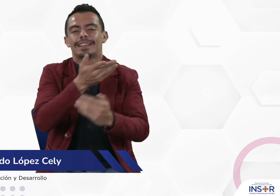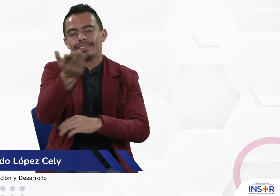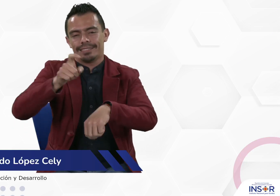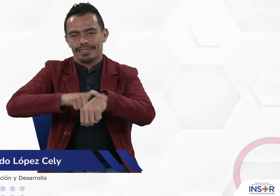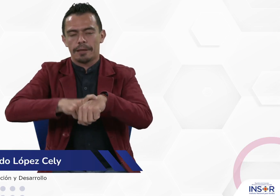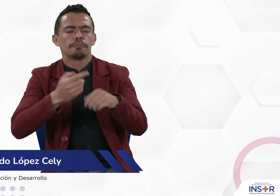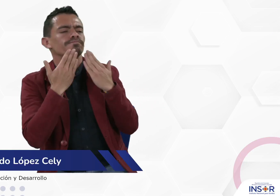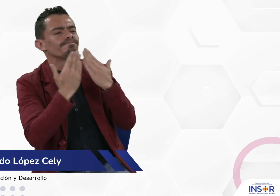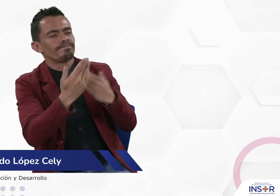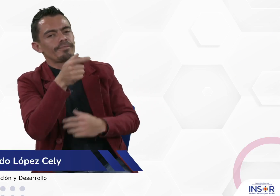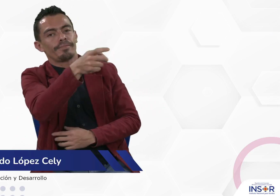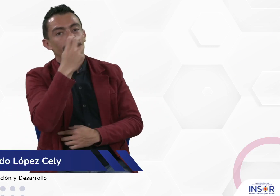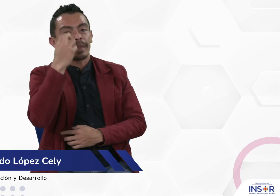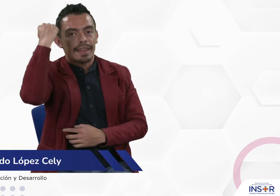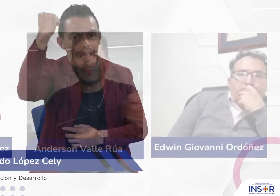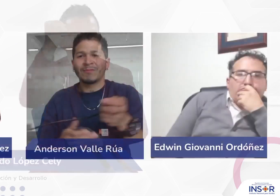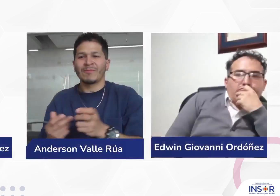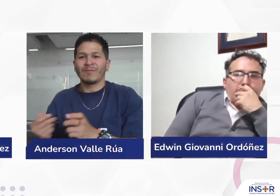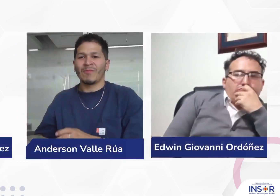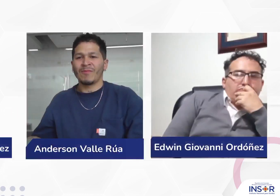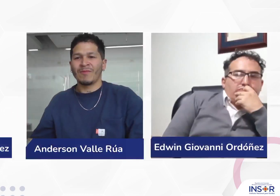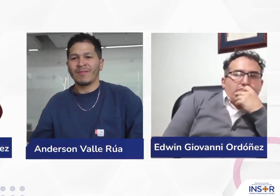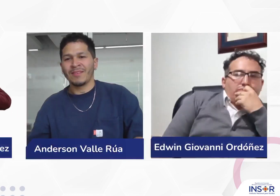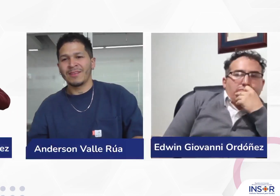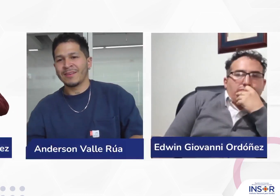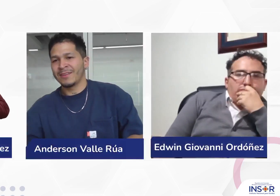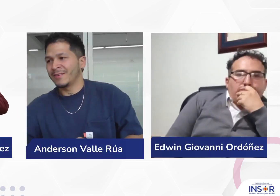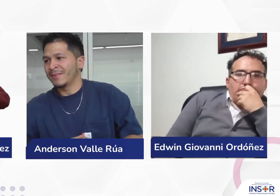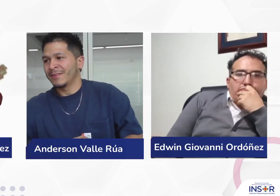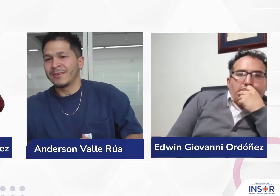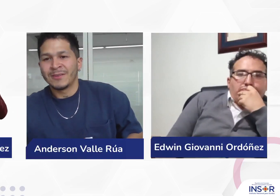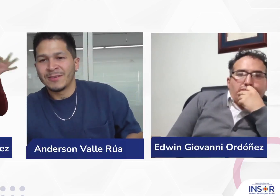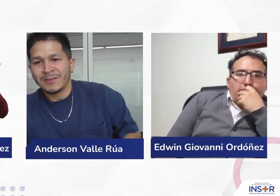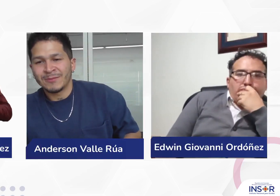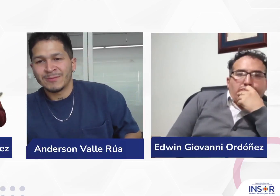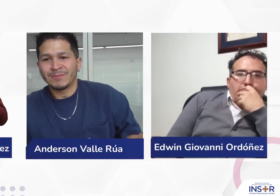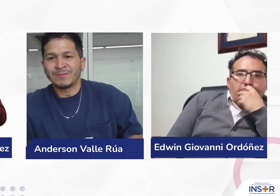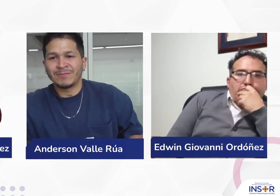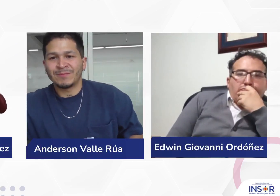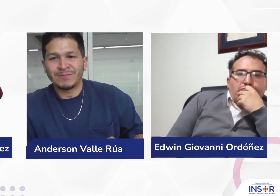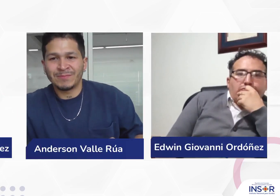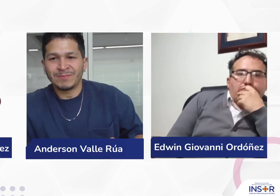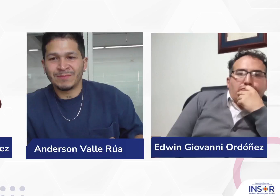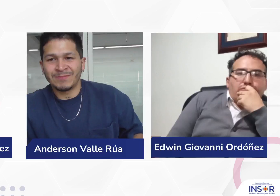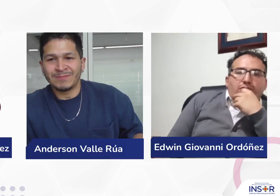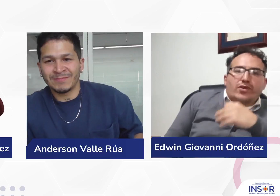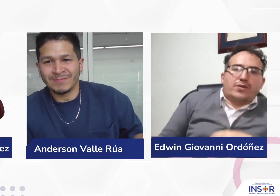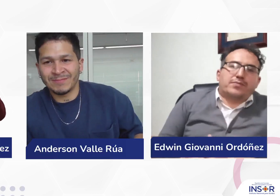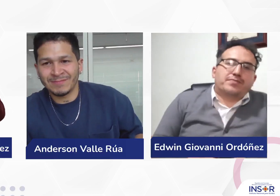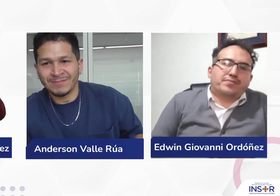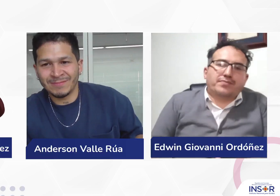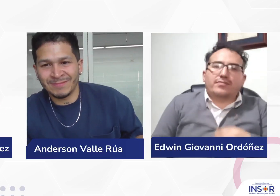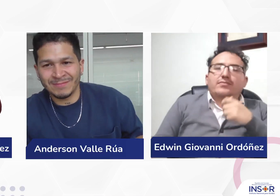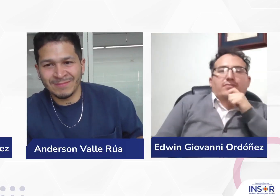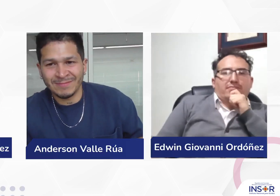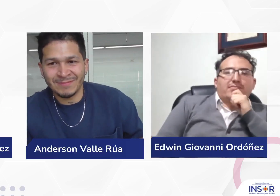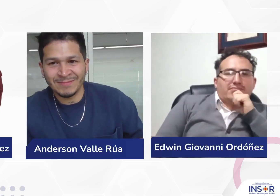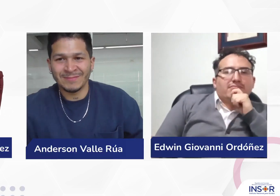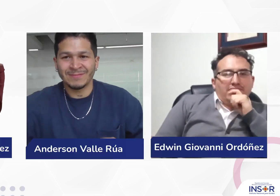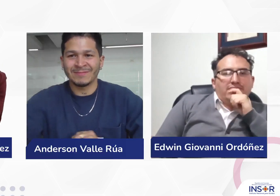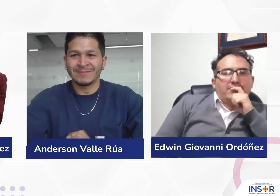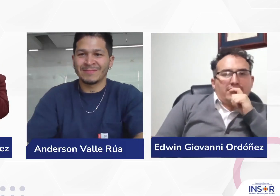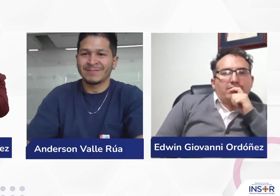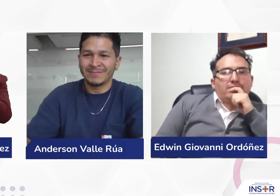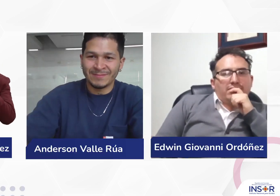ustedes veían esta transmisión. A Anderson y a Edwin agradecerles por su tiempo, por haberse preparado también para esta